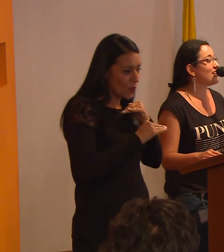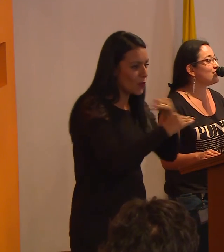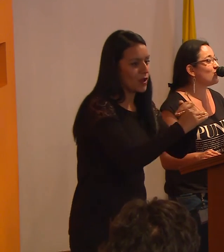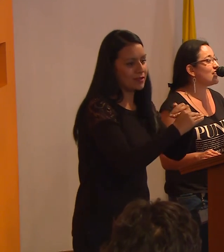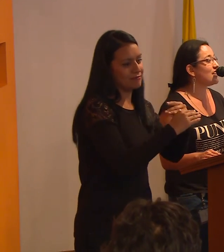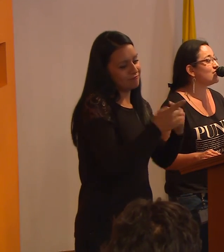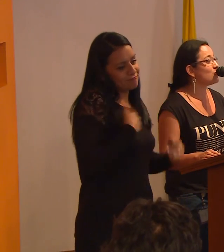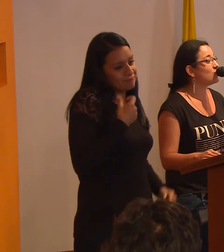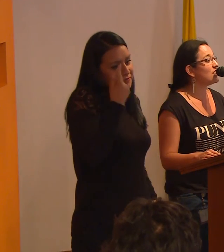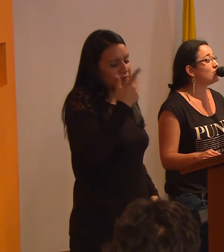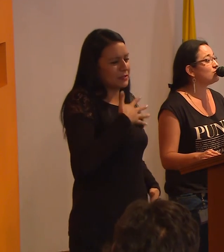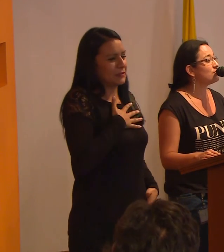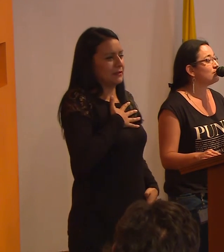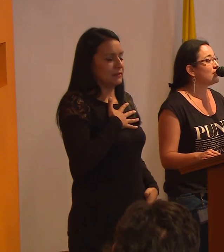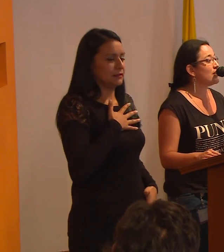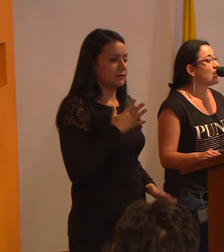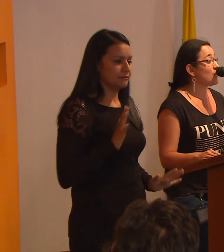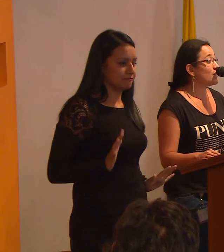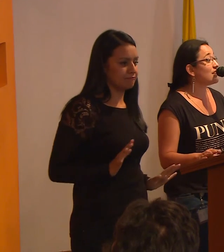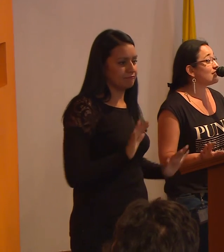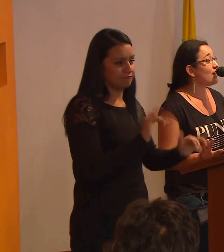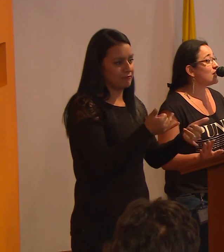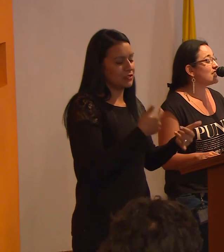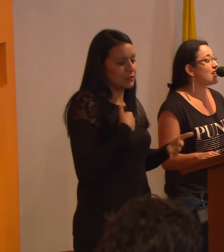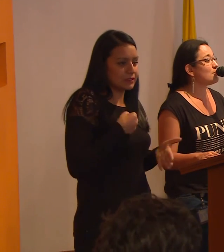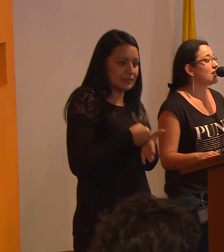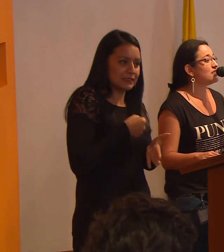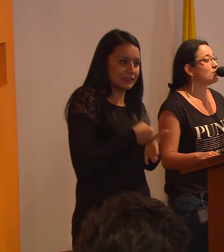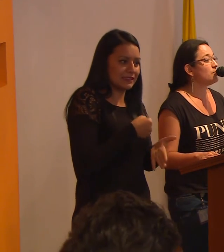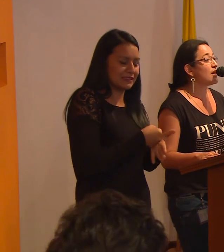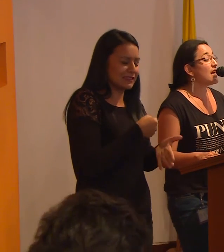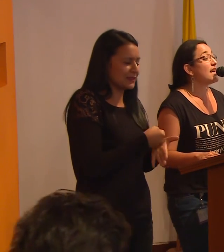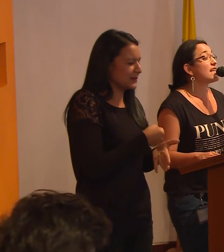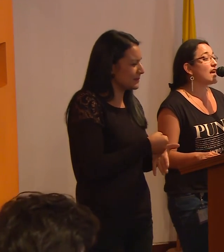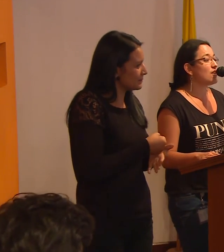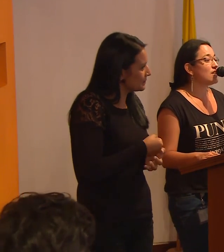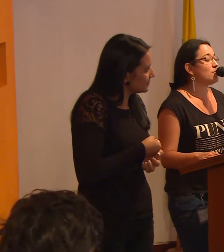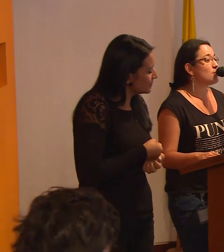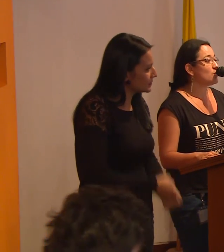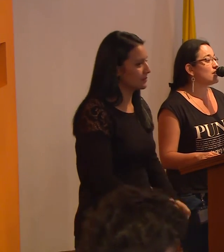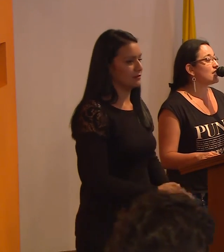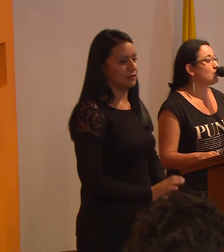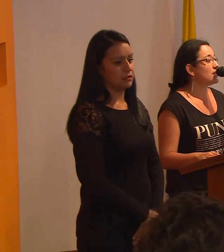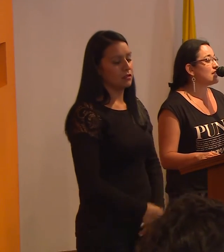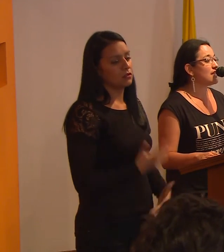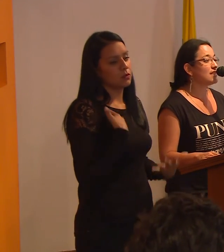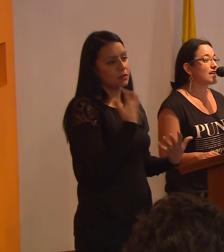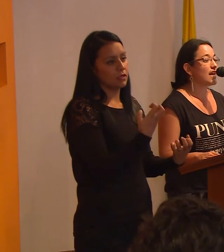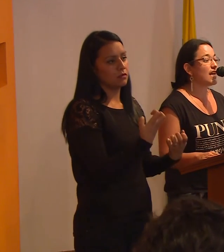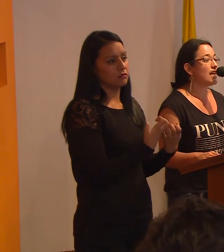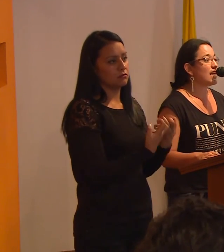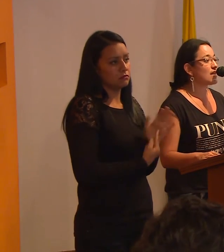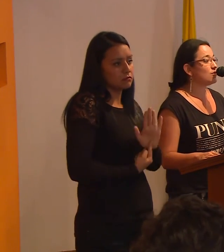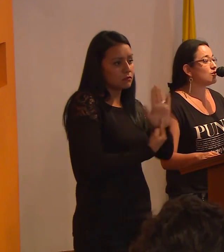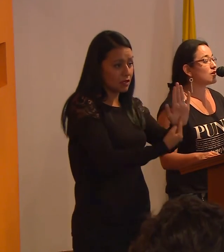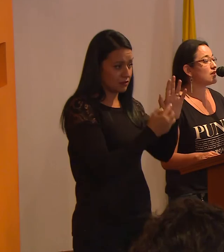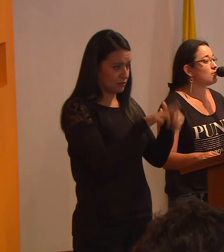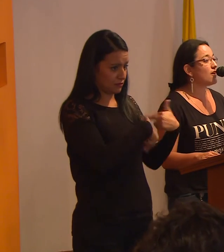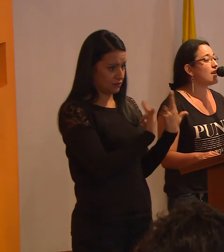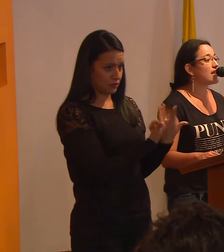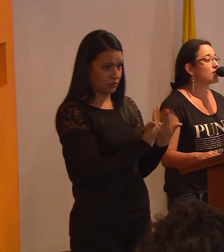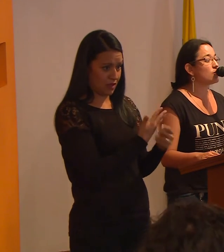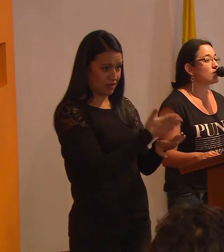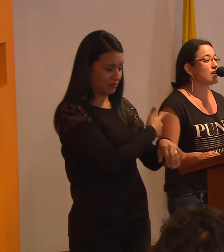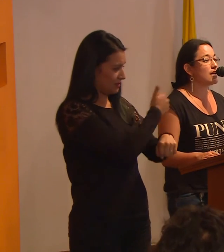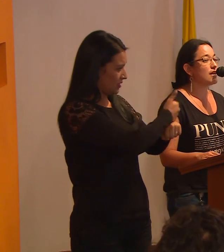me solidarizo con ellos y lo he intentado hacer al máximo. Y quiero también poner de precedente que en la reunión que